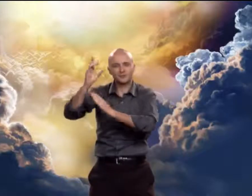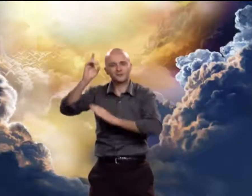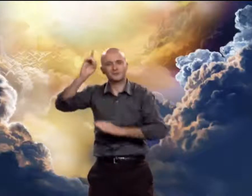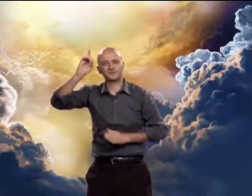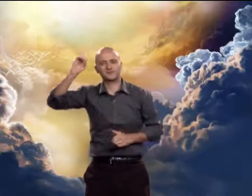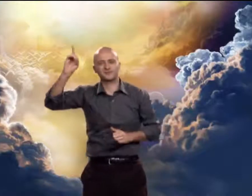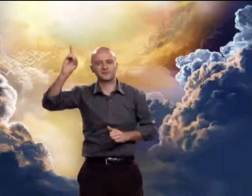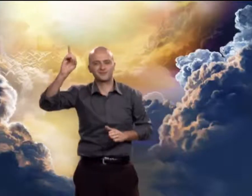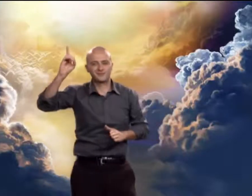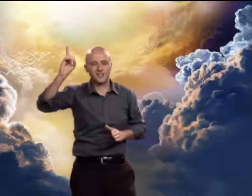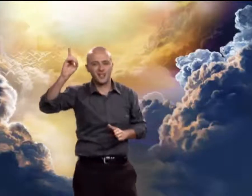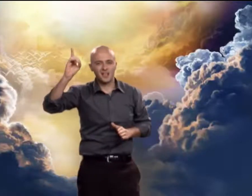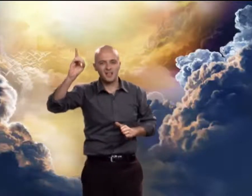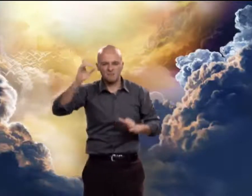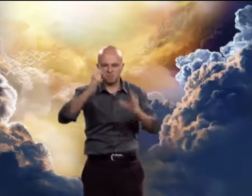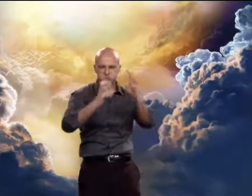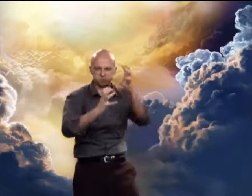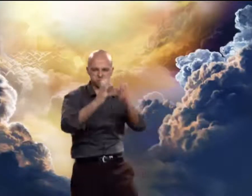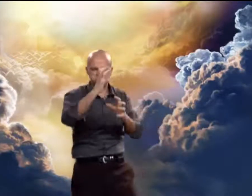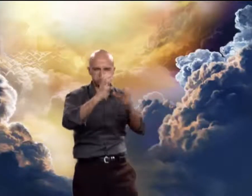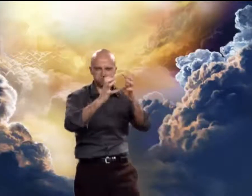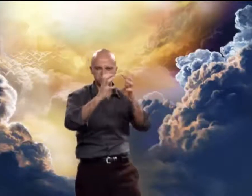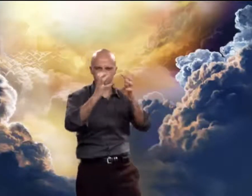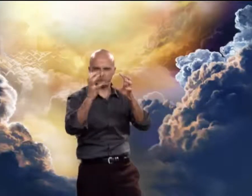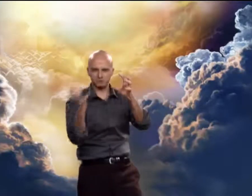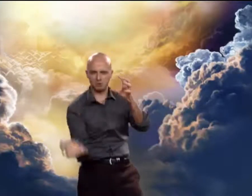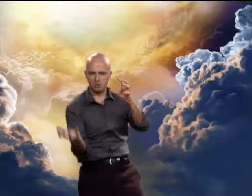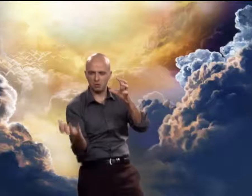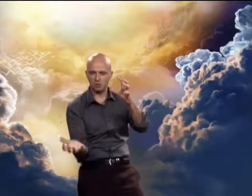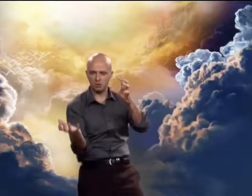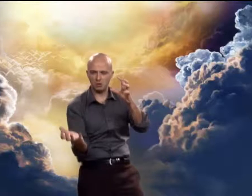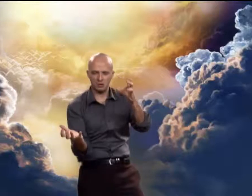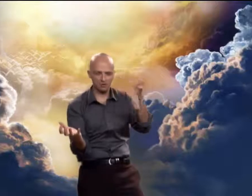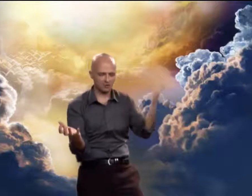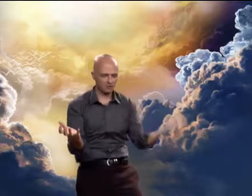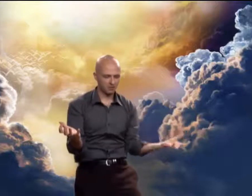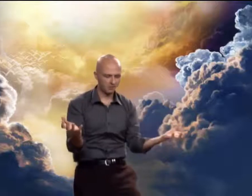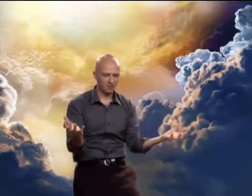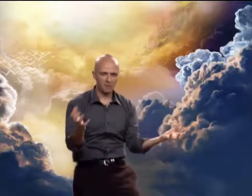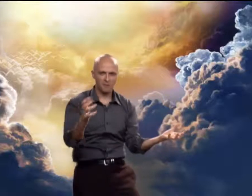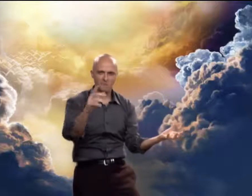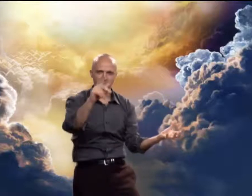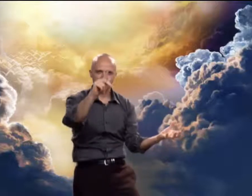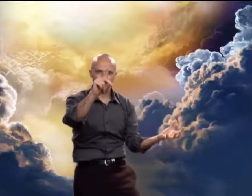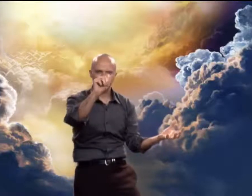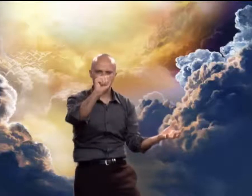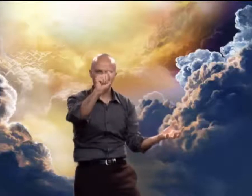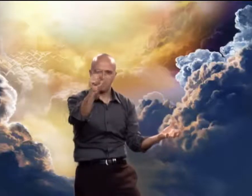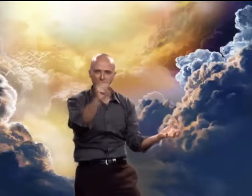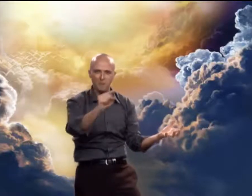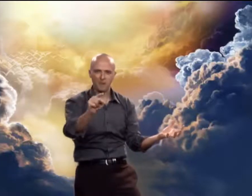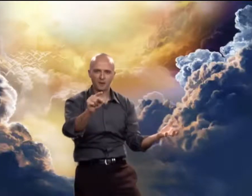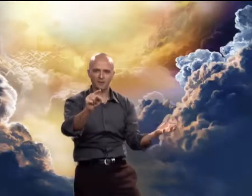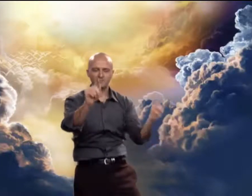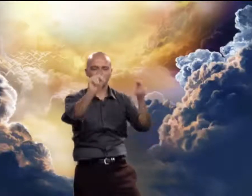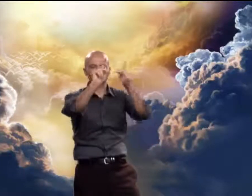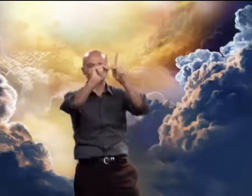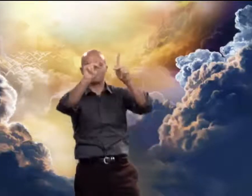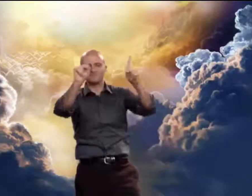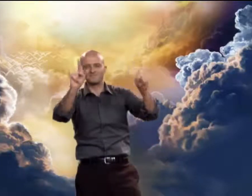meio a sofrimento e perseguição, a gloriosa manifestação de nosso grande Deus e Salvador, Jesus Cristo, foi a bendita